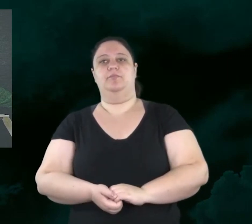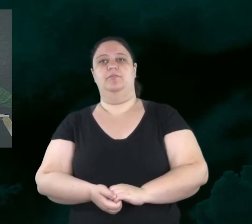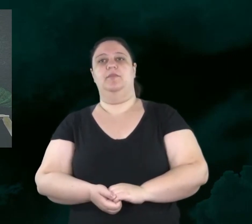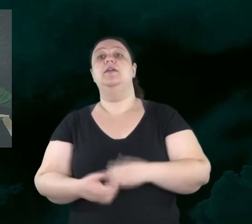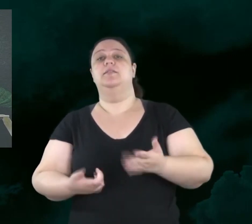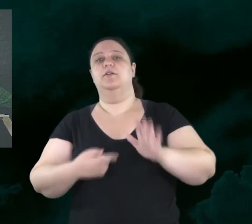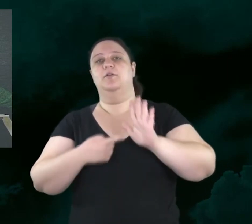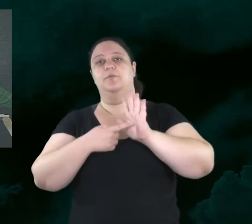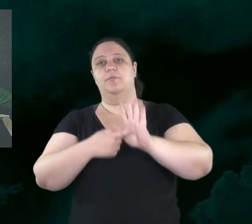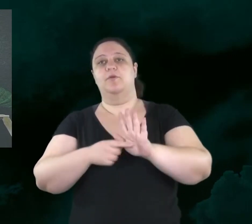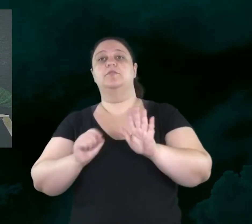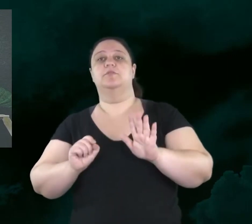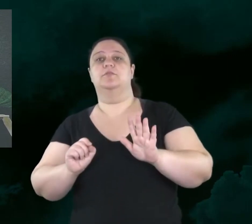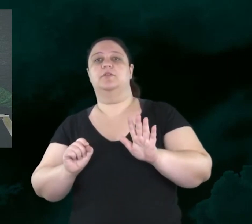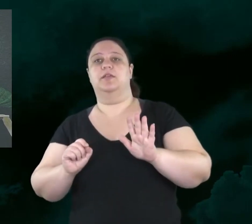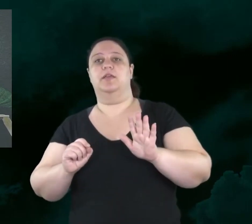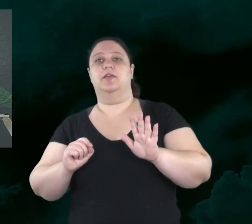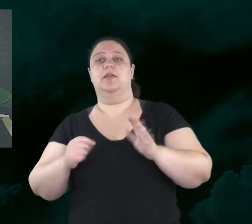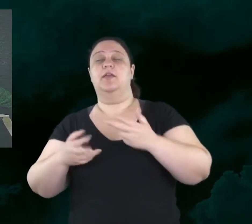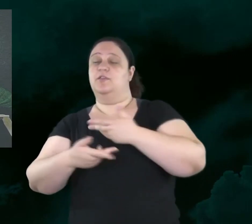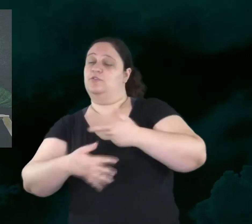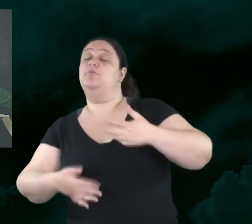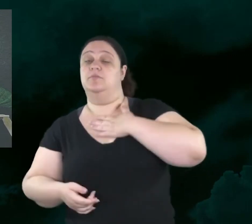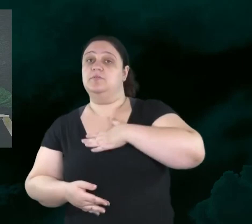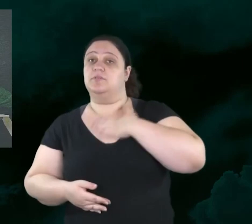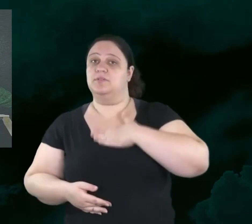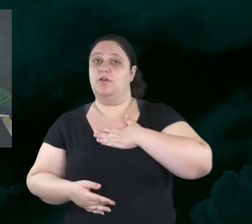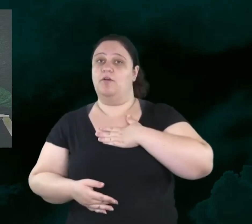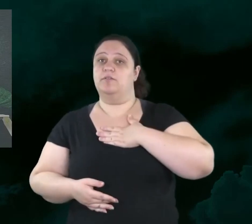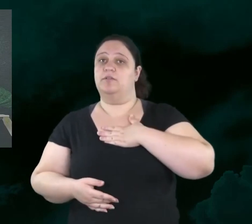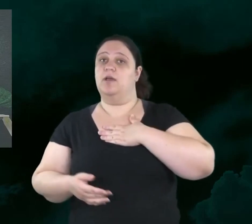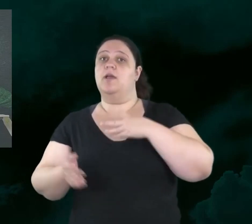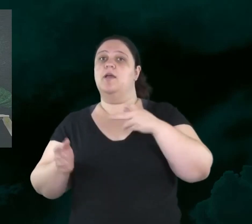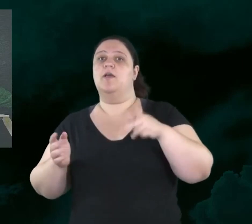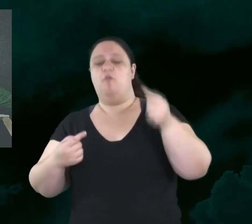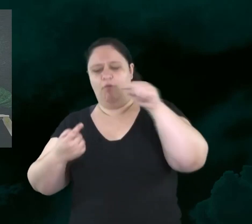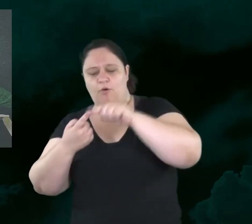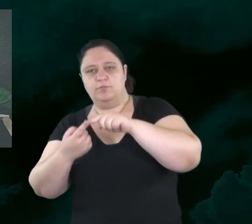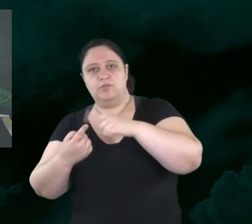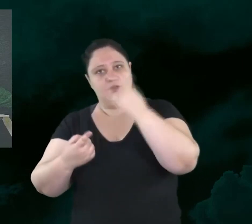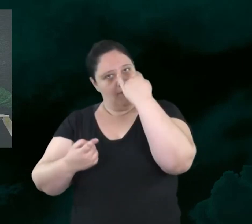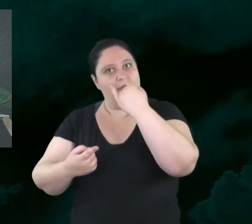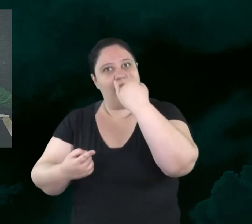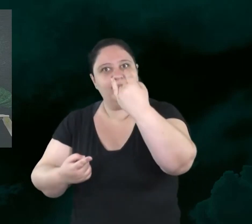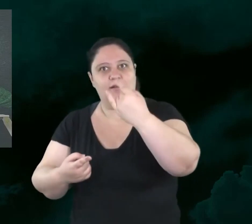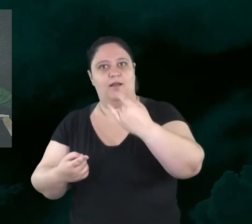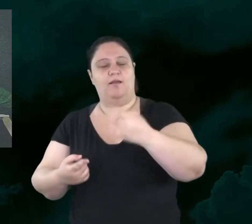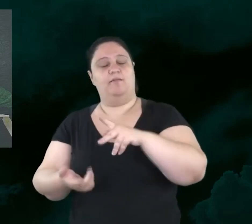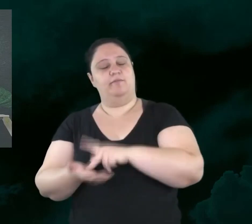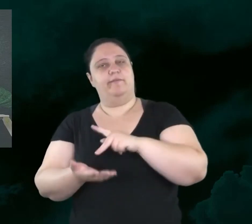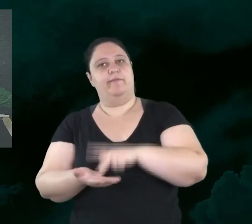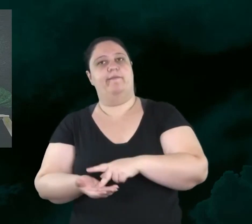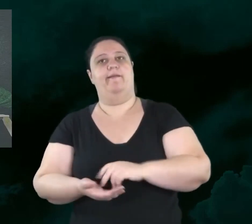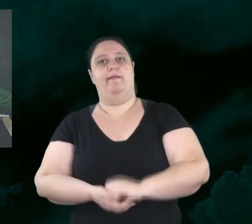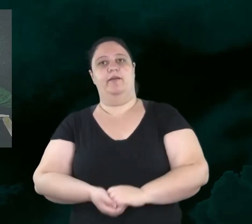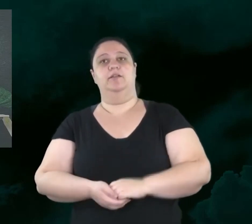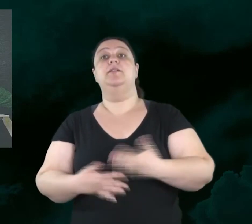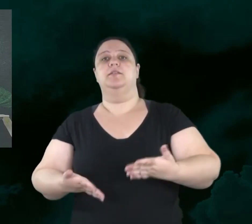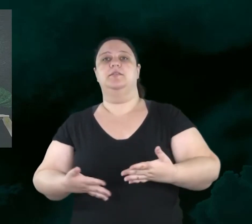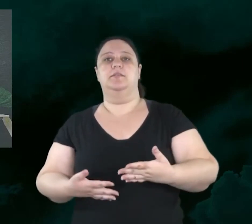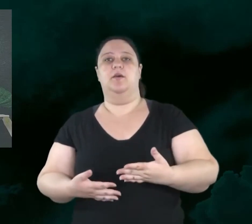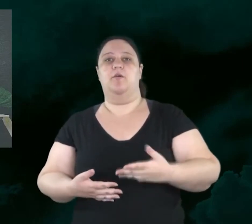oferecendo para você coisas para prender você na telinha, portanto, para que o anunciante que paga,